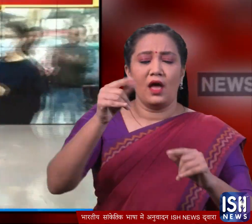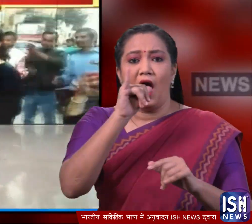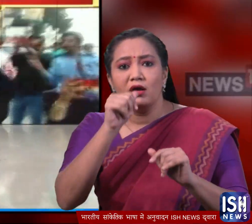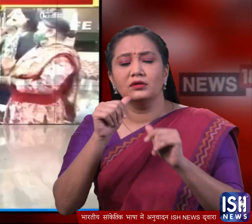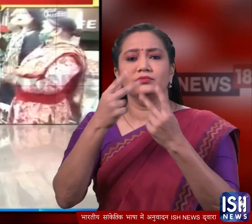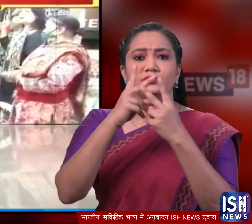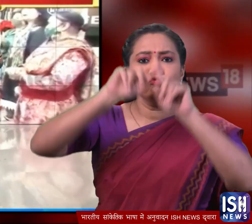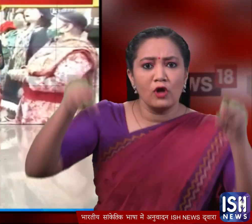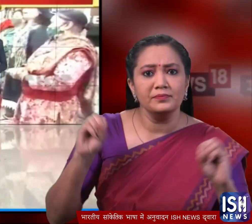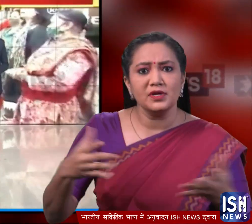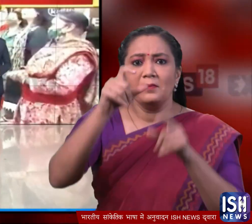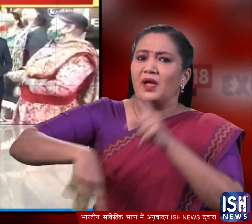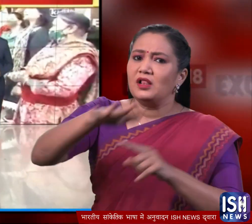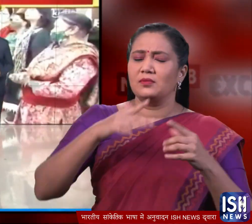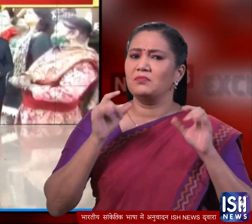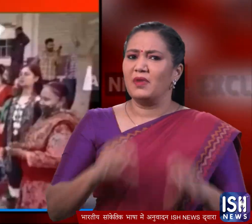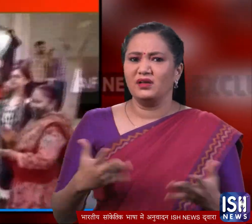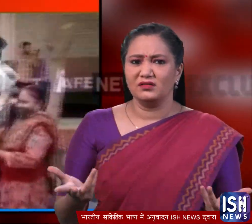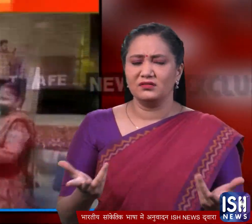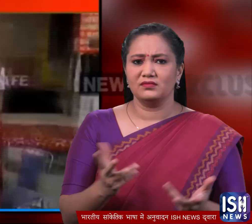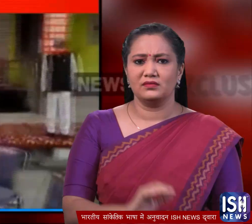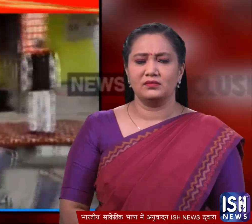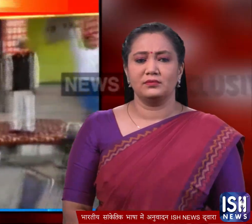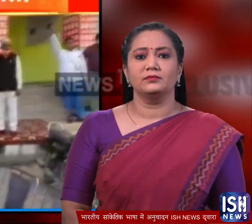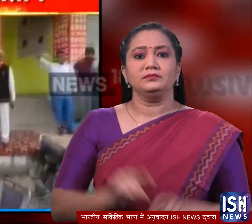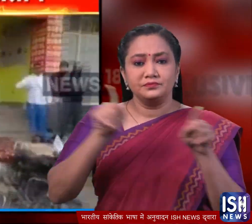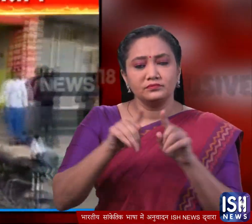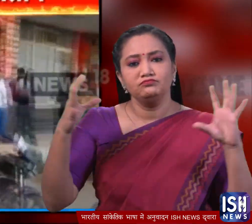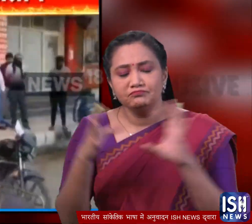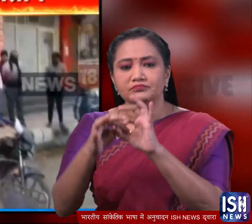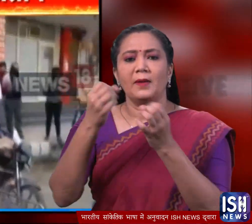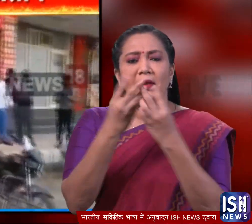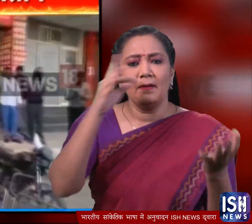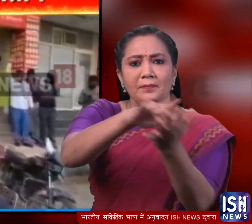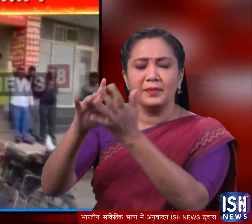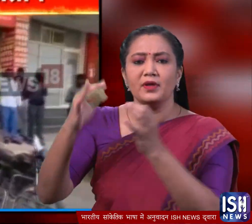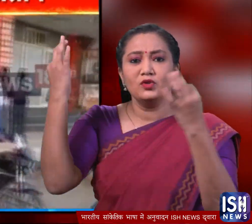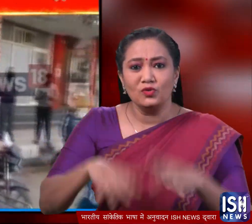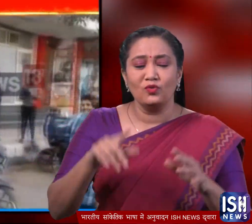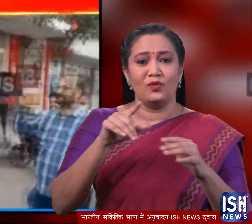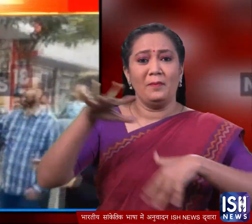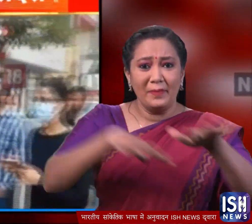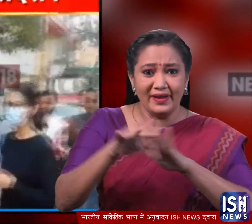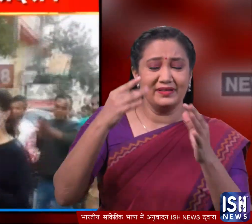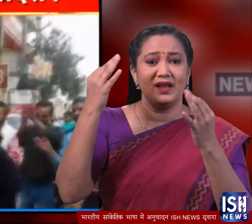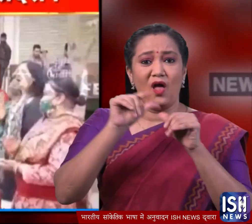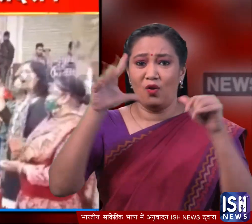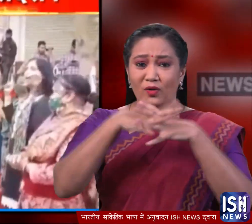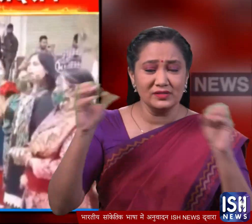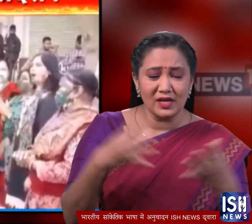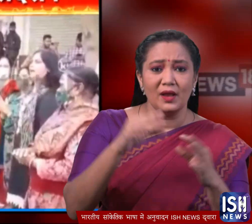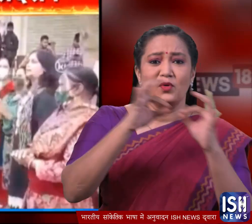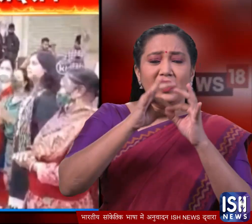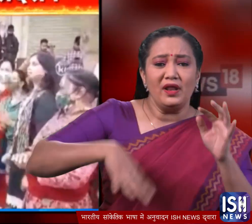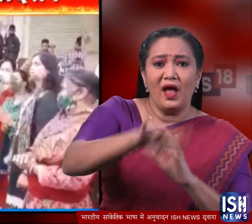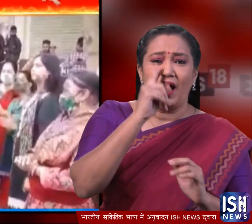हैं, जिसका आसपास के लोगों पर बुरा असर पड़ेगा। और इसी वजह से कई जगहों पर लोग नई आबकारी नीति के विरोध में उतर आए।